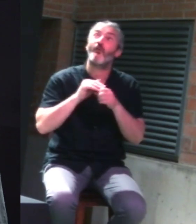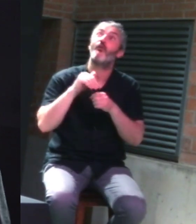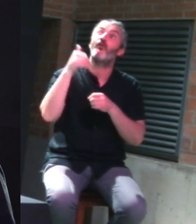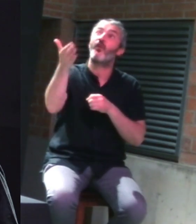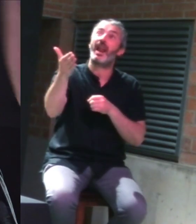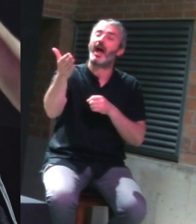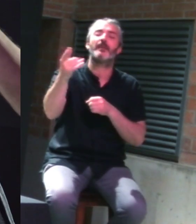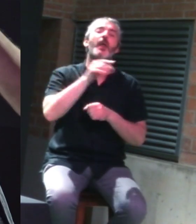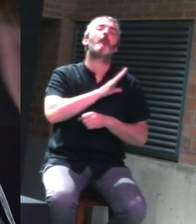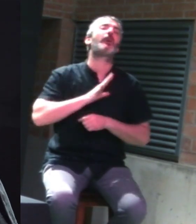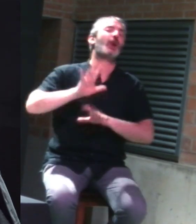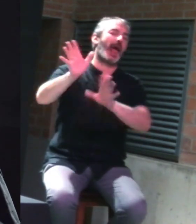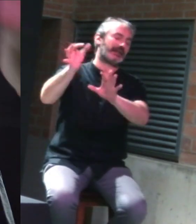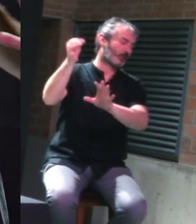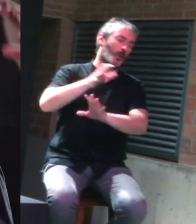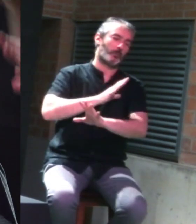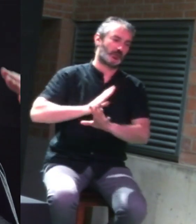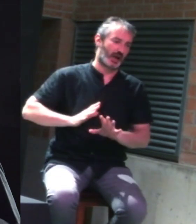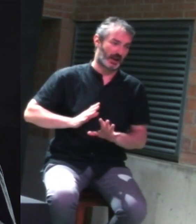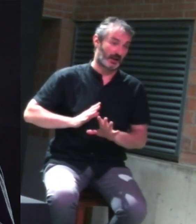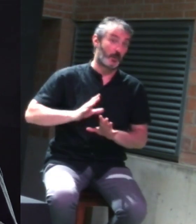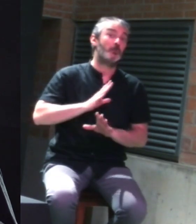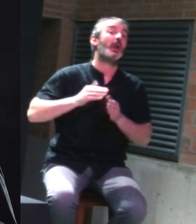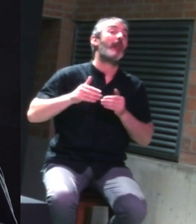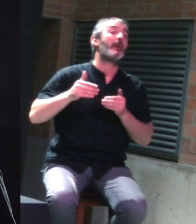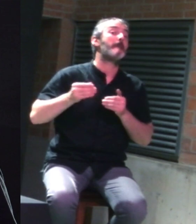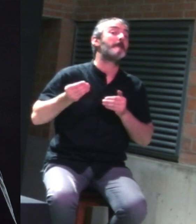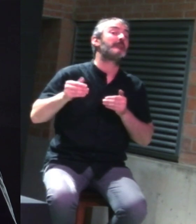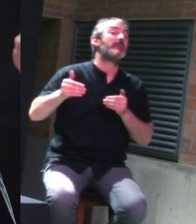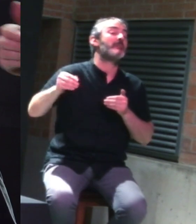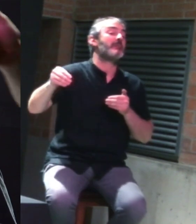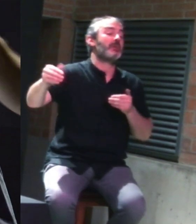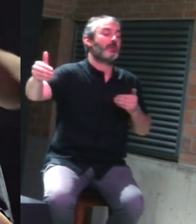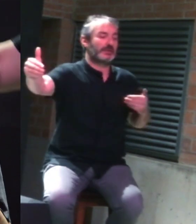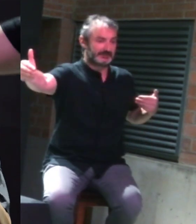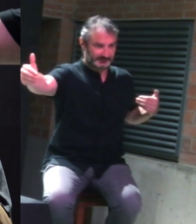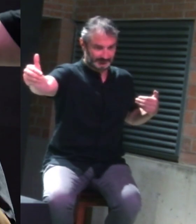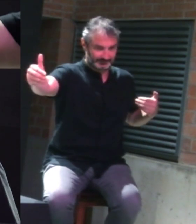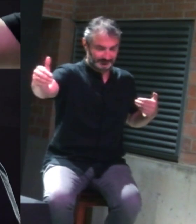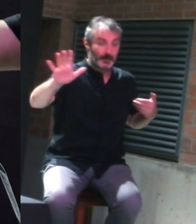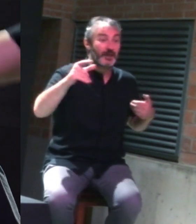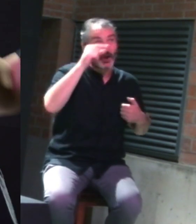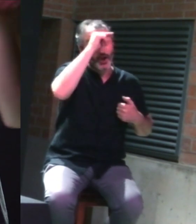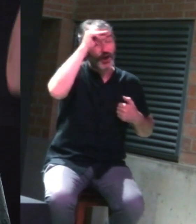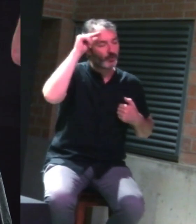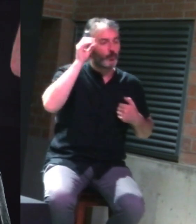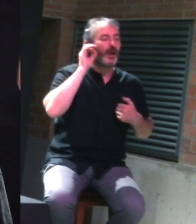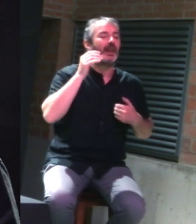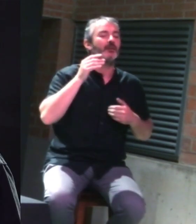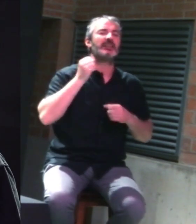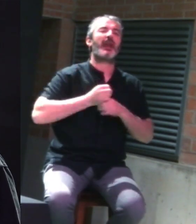se consideraba provisional, aunque muchas veces se alargaba mucho tiempo. Pero siempre existía esa idea. Por